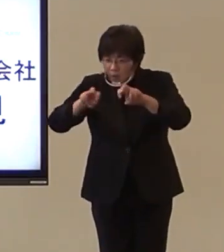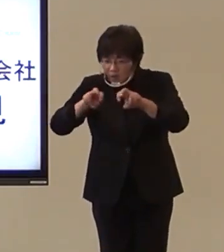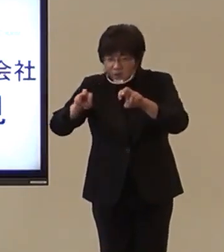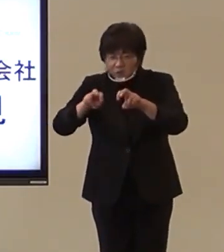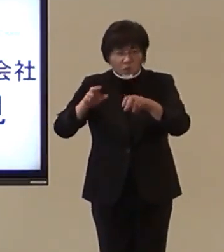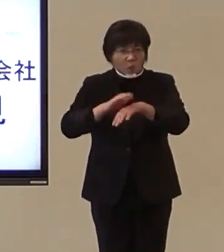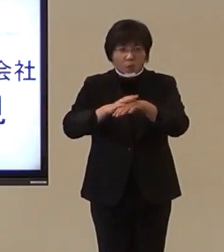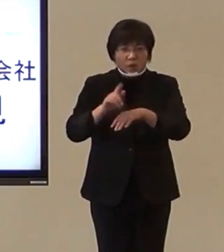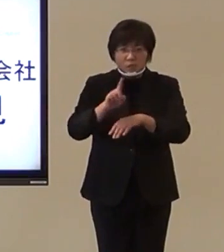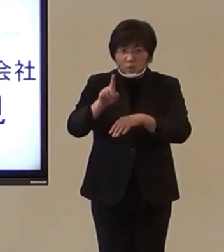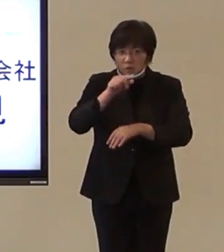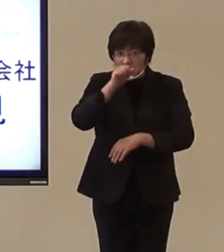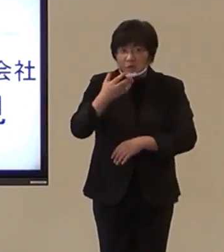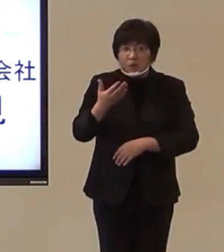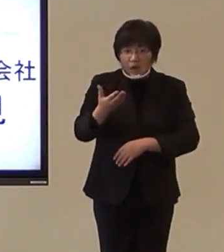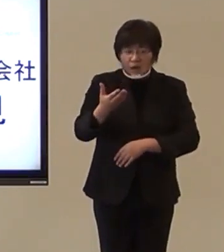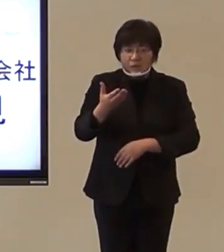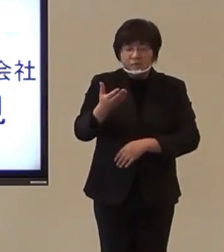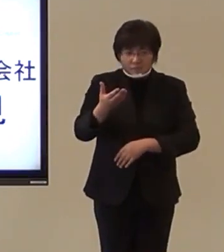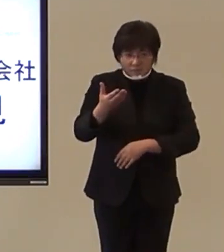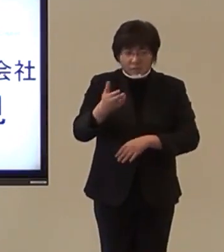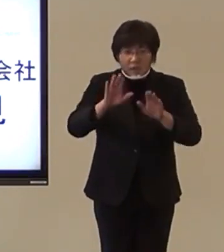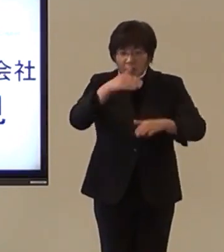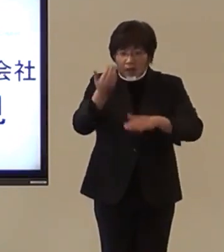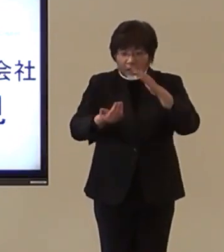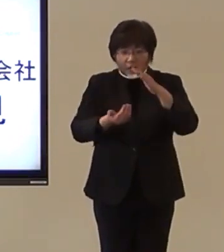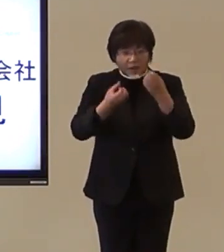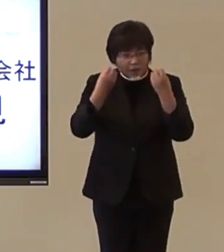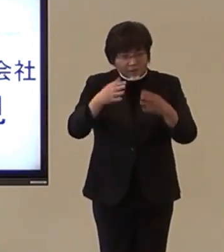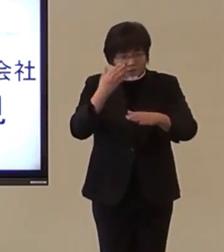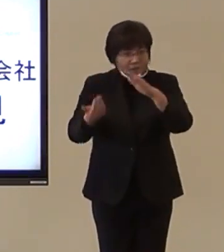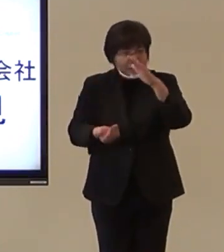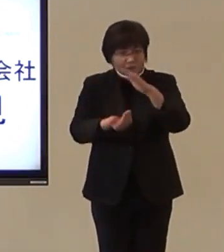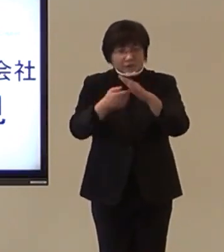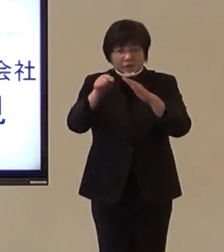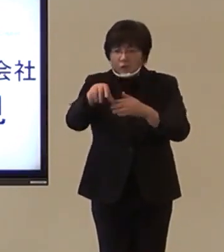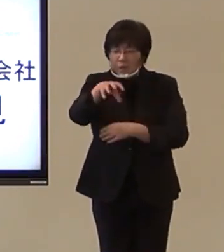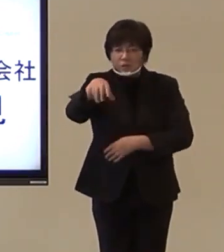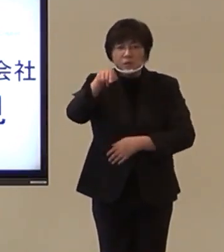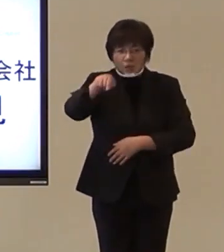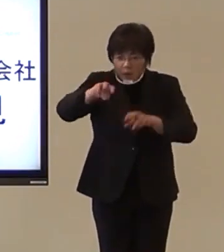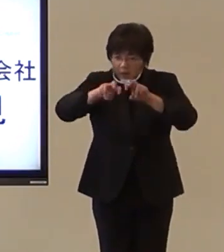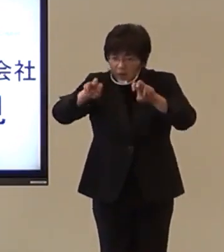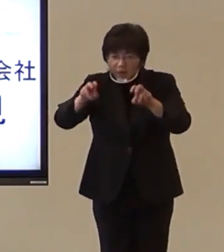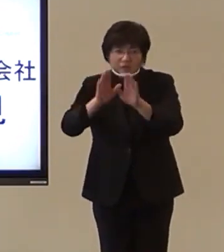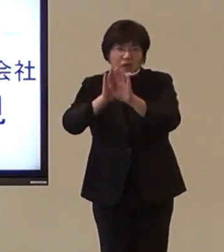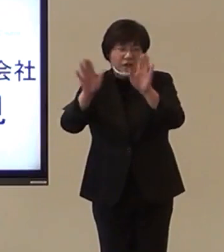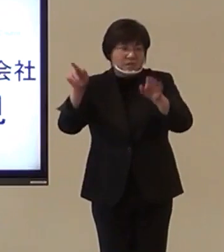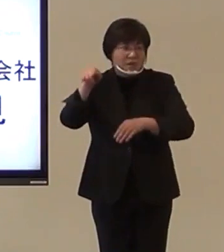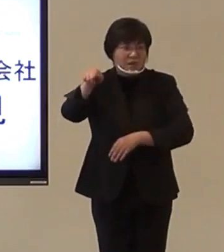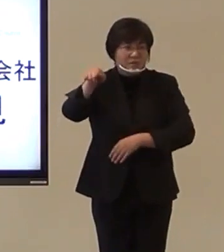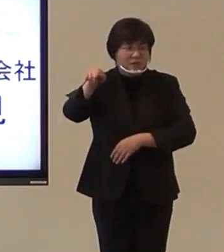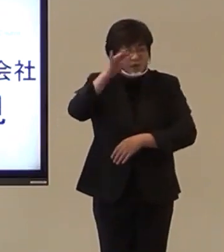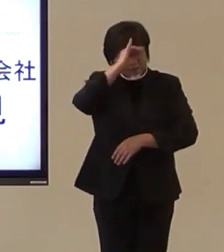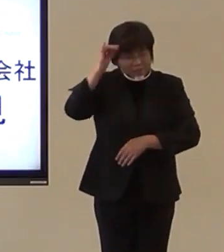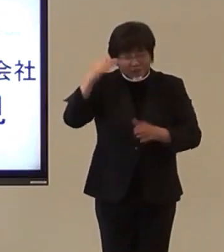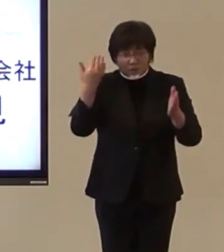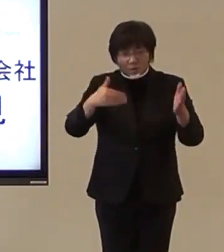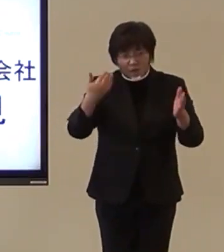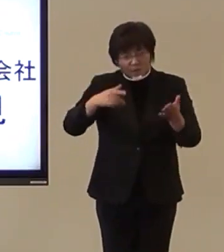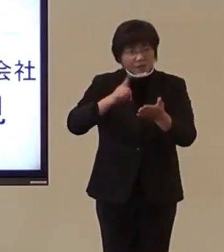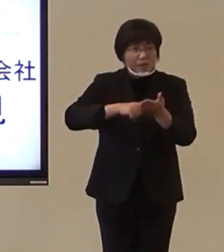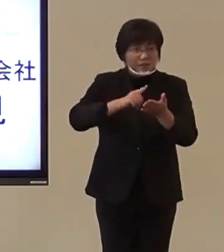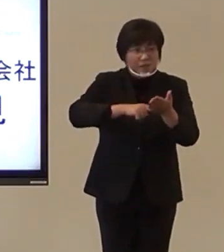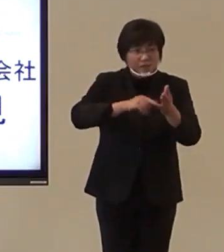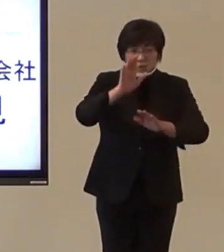線ではやっぱり開発しておりますけども、この辺の知識のないところで今国からいろんな形で対応を取ってい